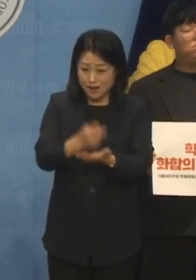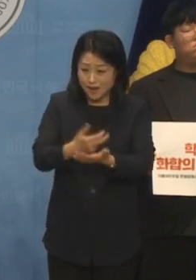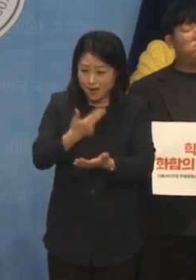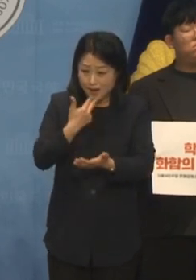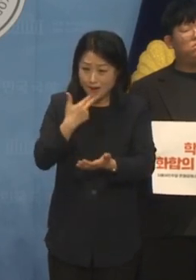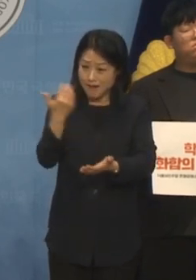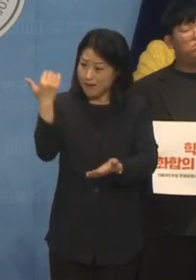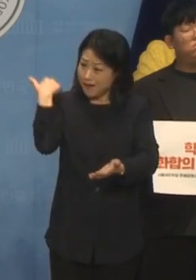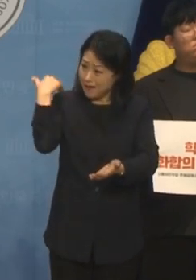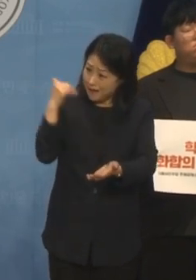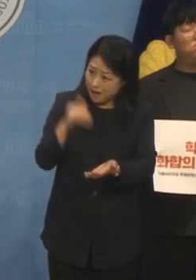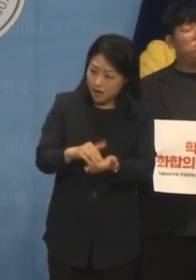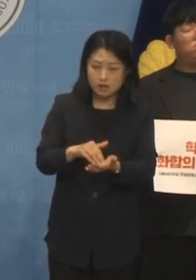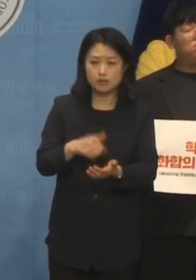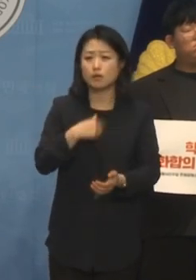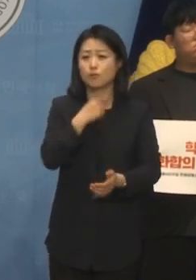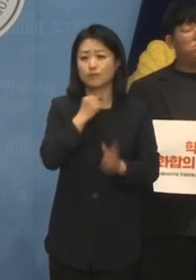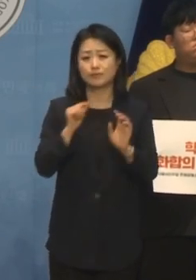바라지 않는다면